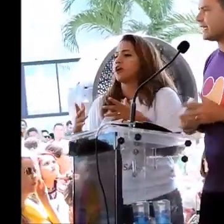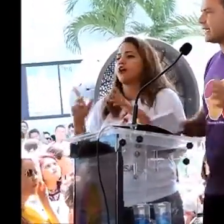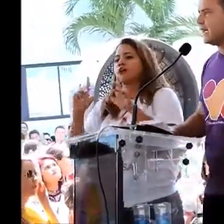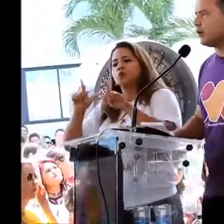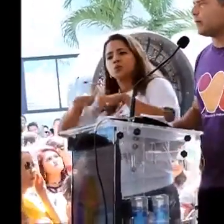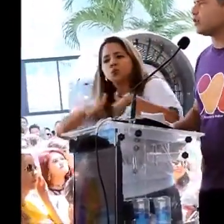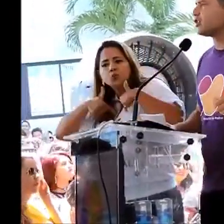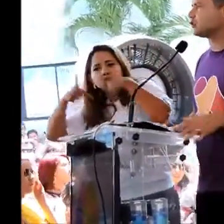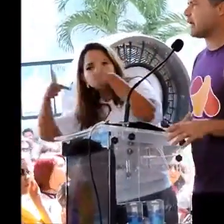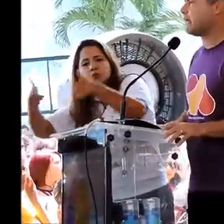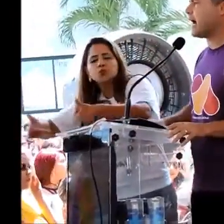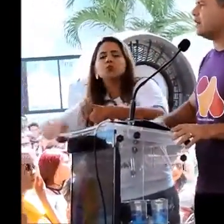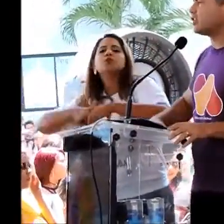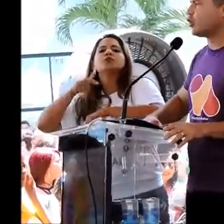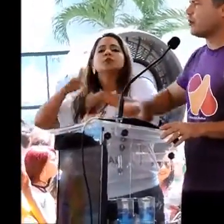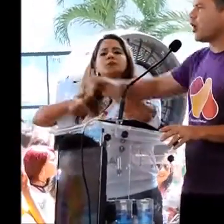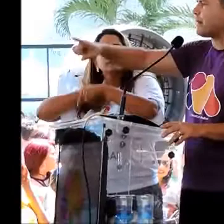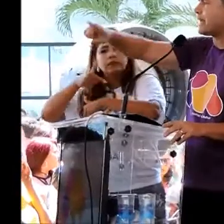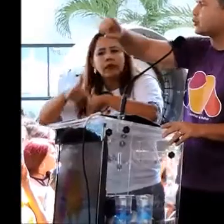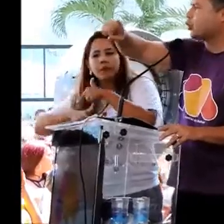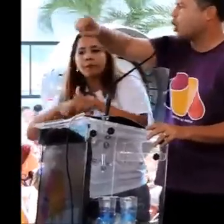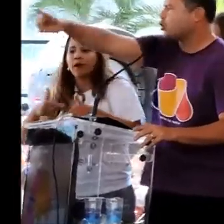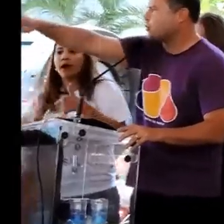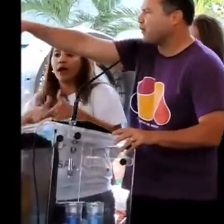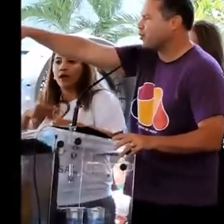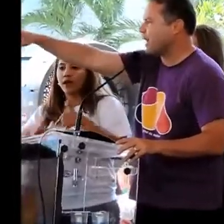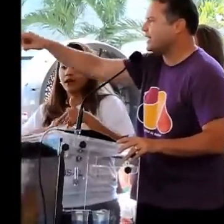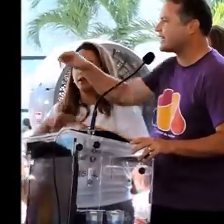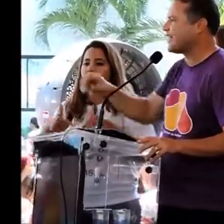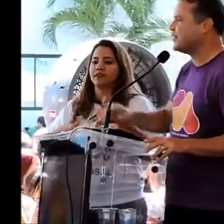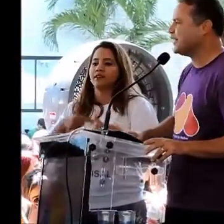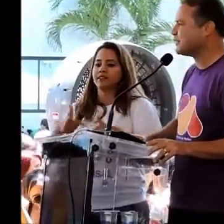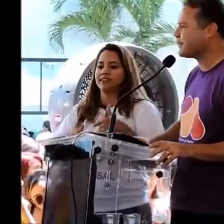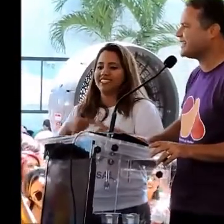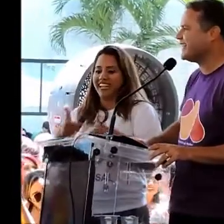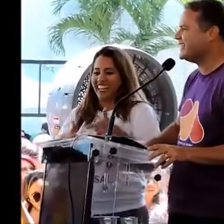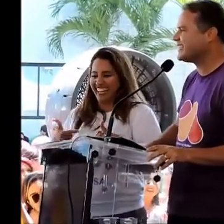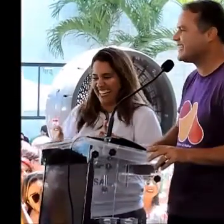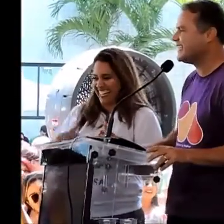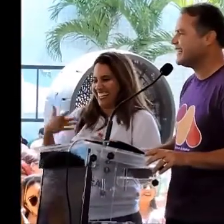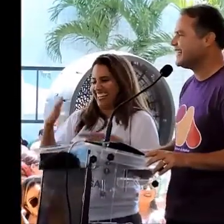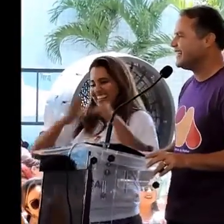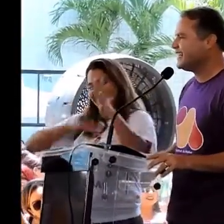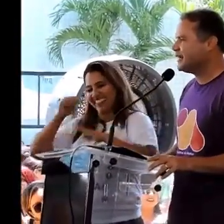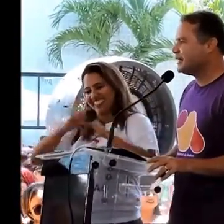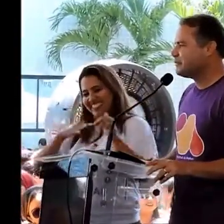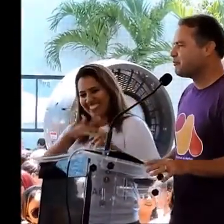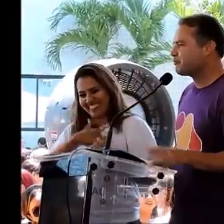pela dedicação, pelo seu trabalho. Em seu nome, eu abraço todos os profissionais da saúde aqui presentes.